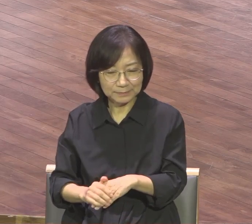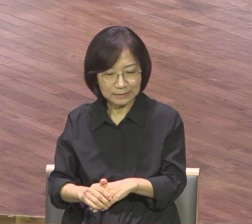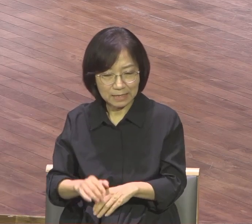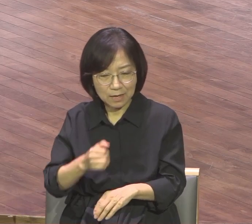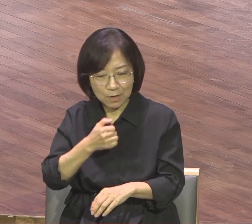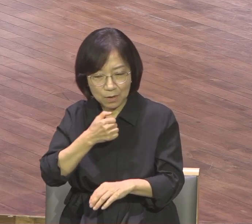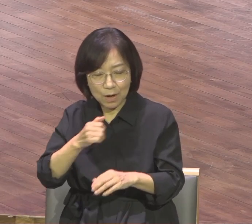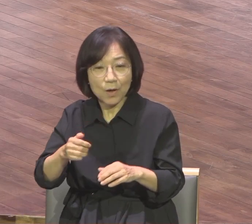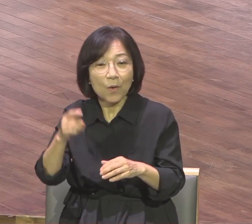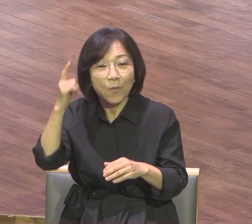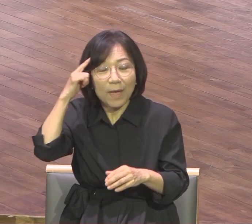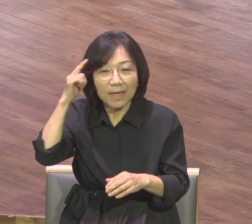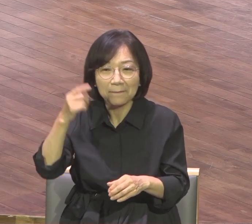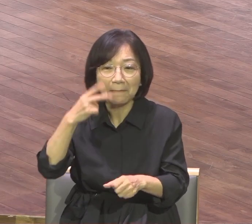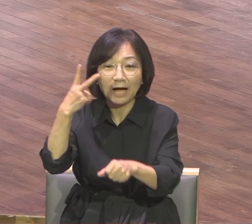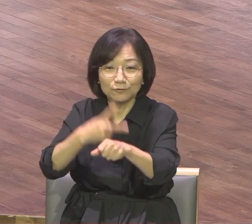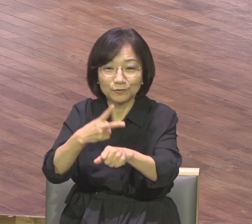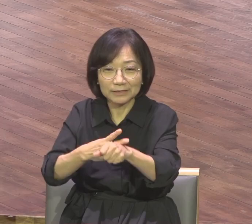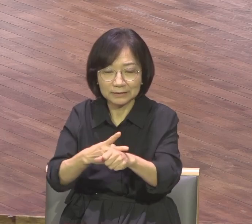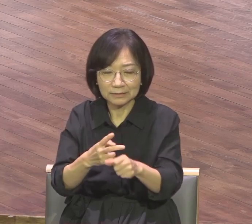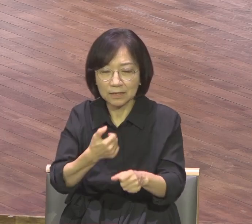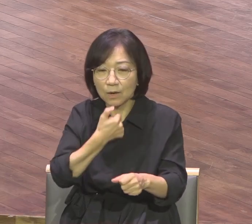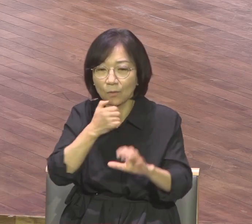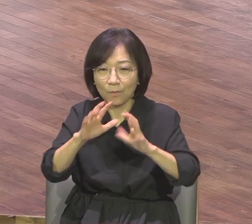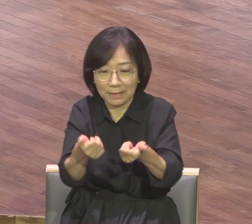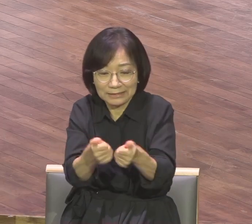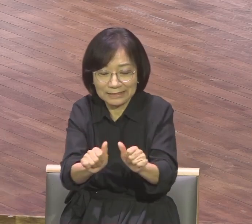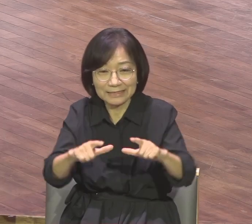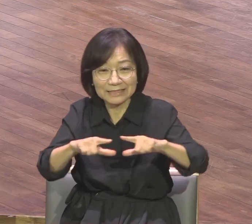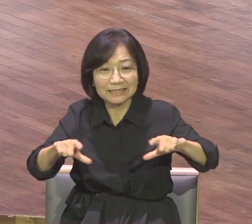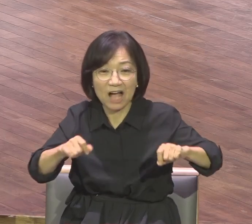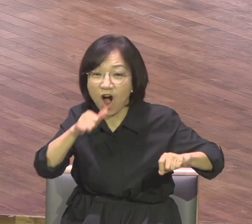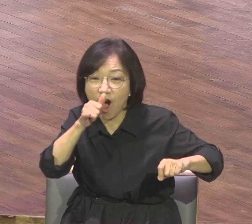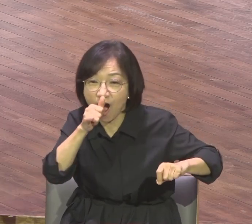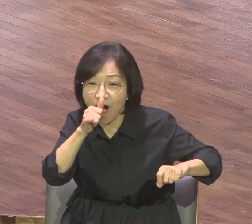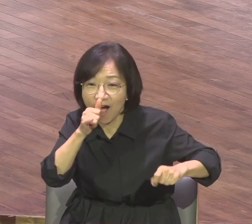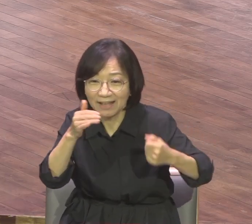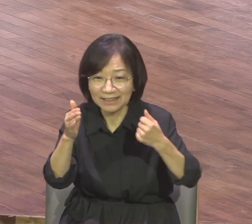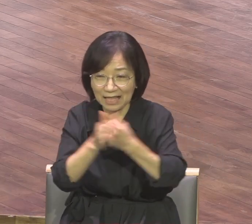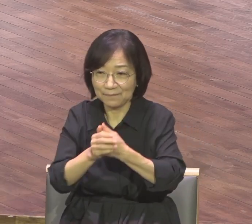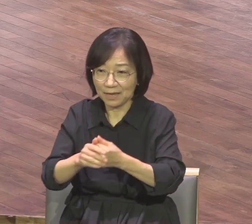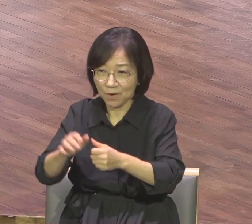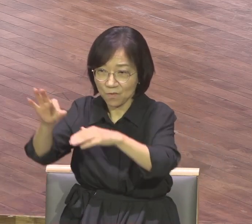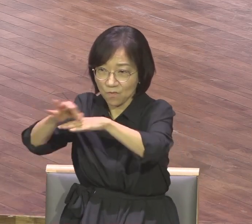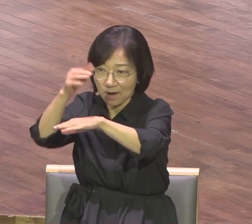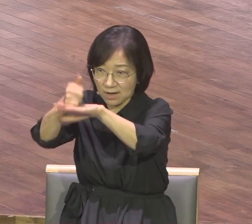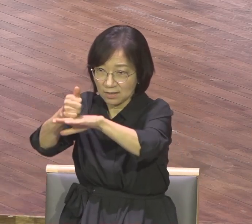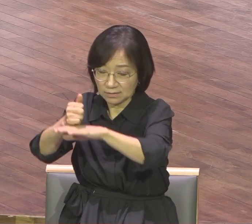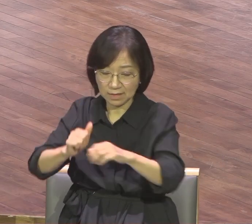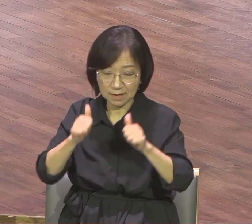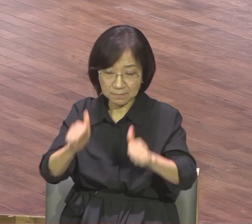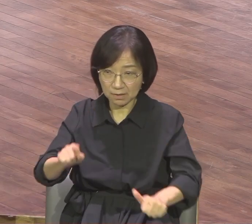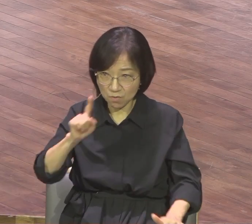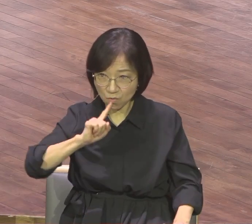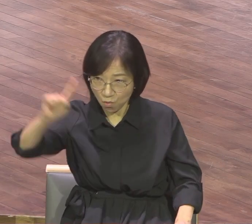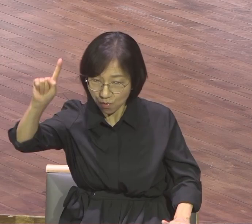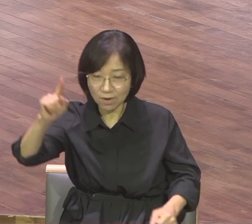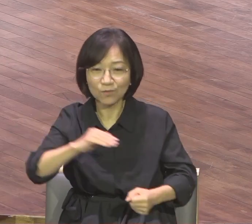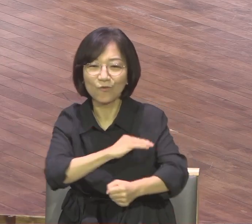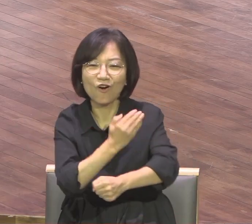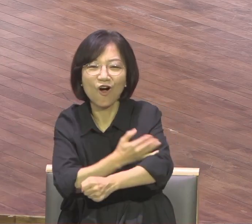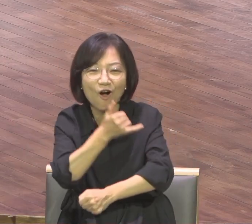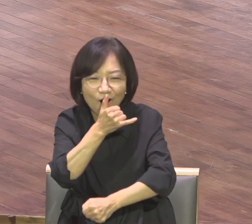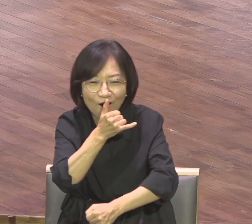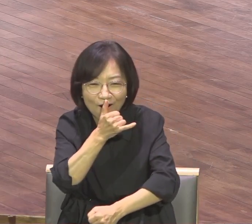있는 권리가 있어요. 유대인이지만은 로마 시민권을 가지기 때문에 이 황제에게 항소할 수 있는 권리가 있어서 항소